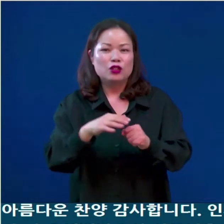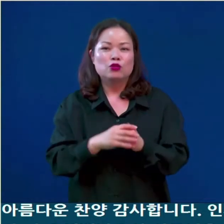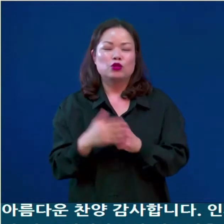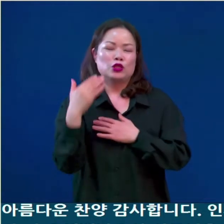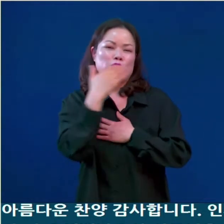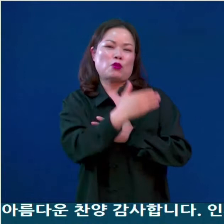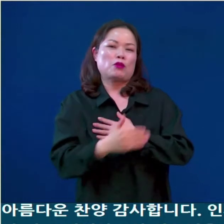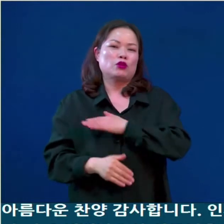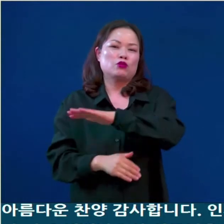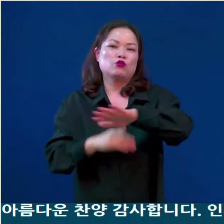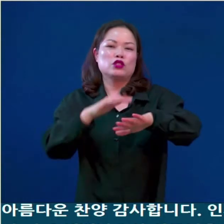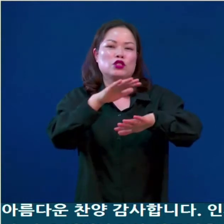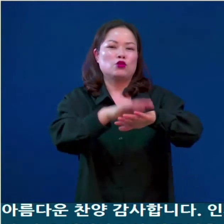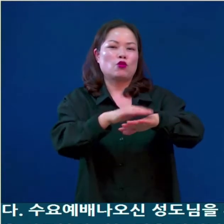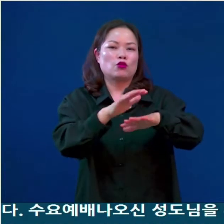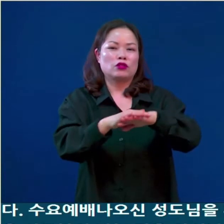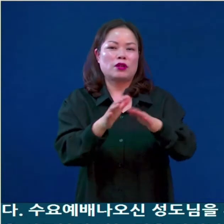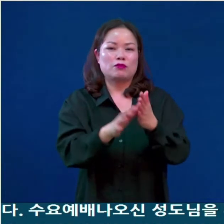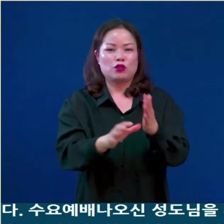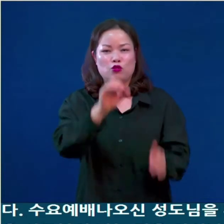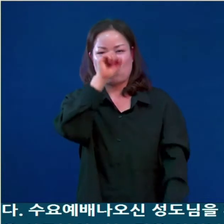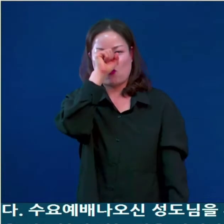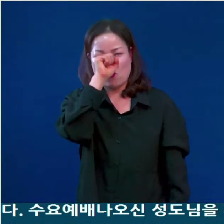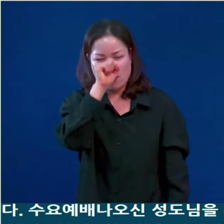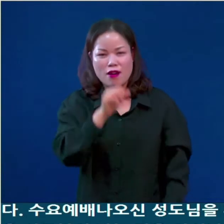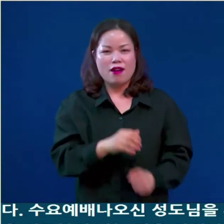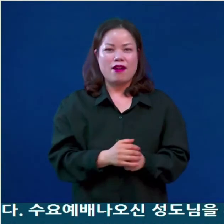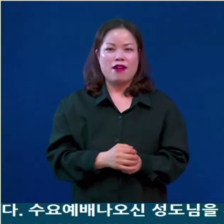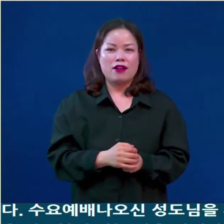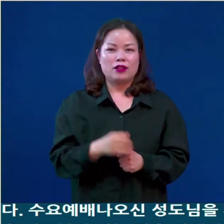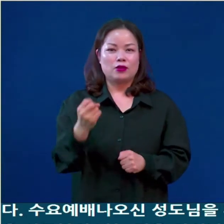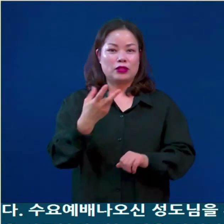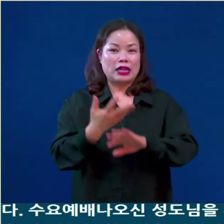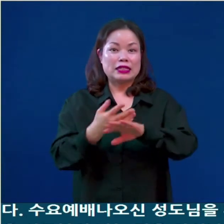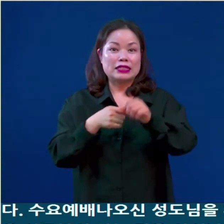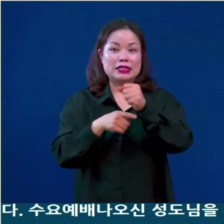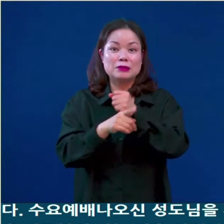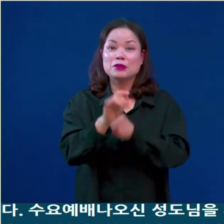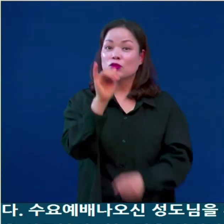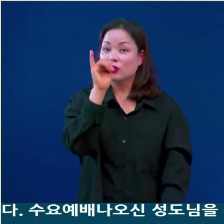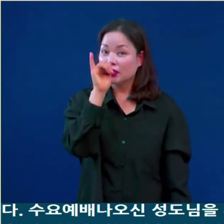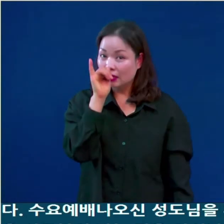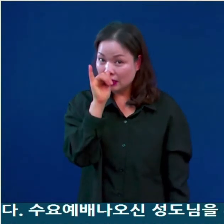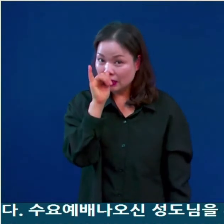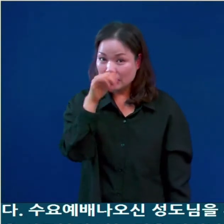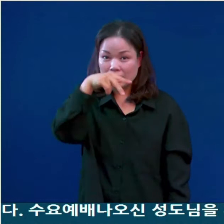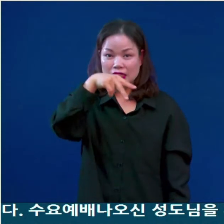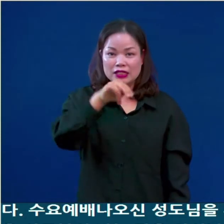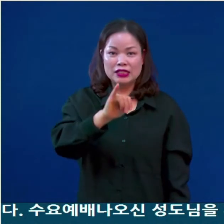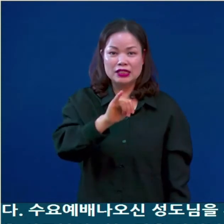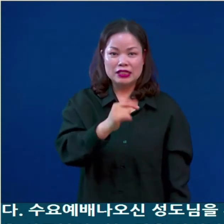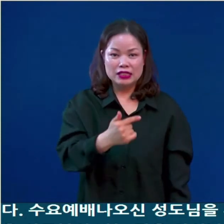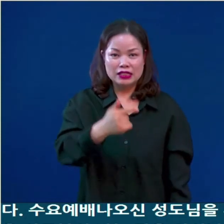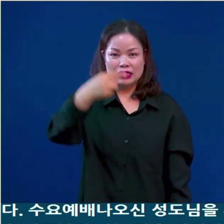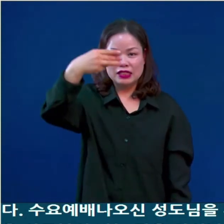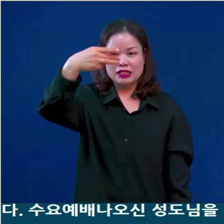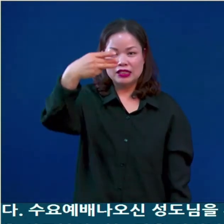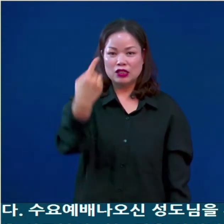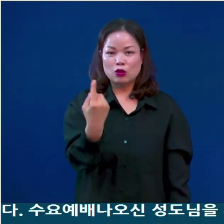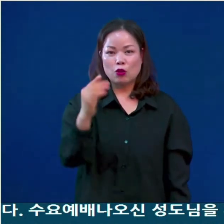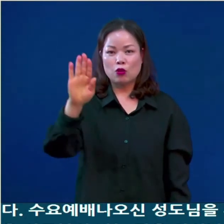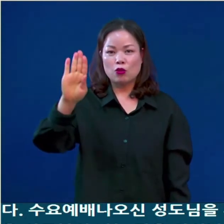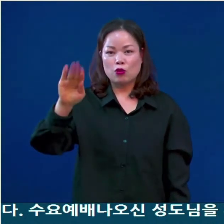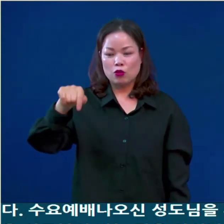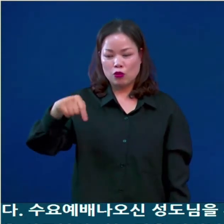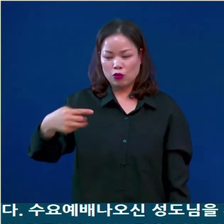좋다라는 의미입니다. 그런데 이 신토불이는 또 다른 의미로도 사용이 됩니다. 신토불이,